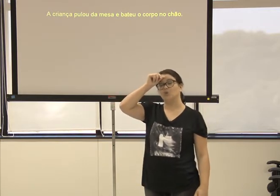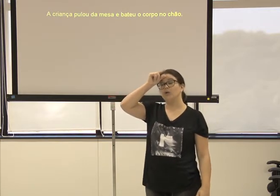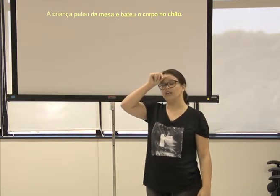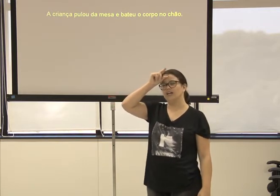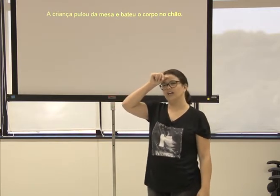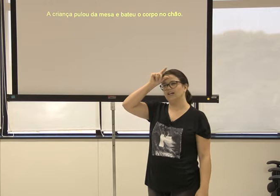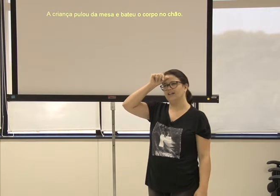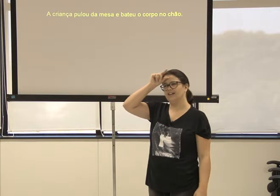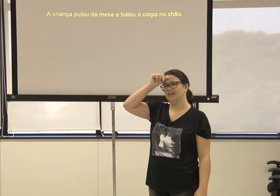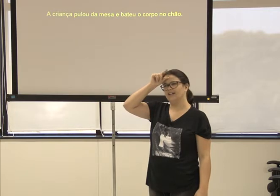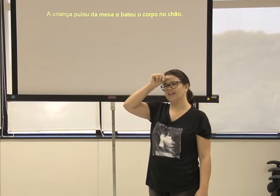Turquia.